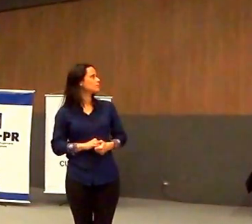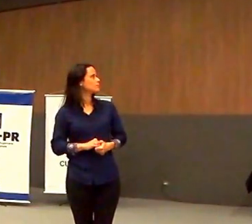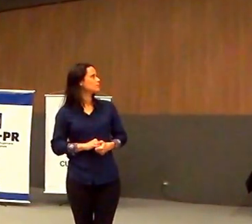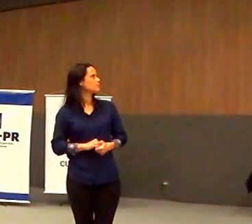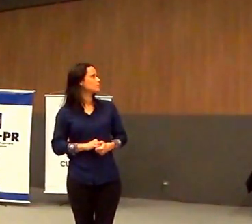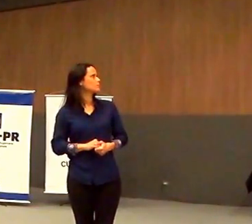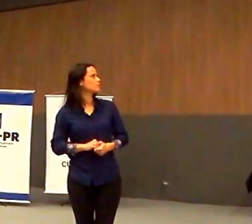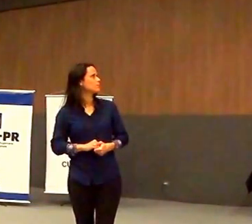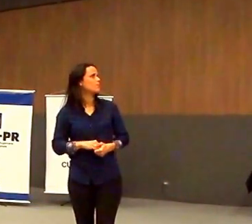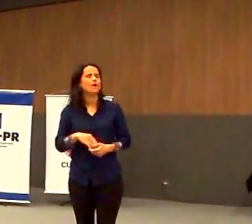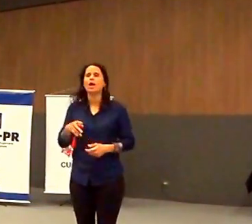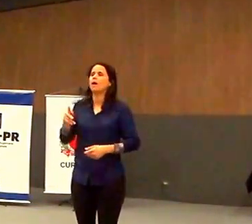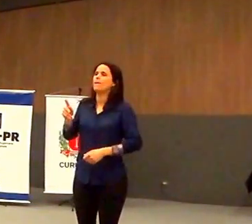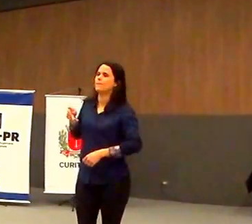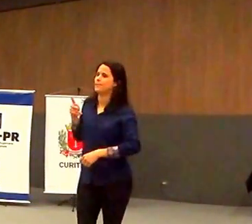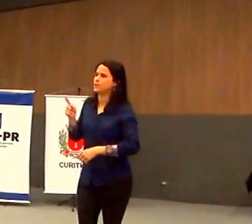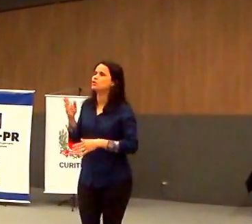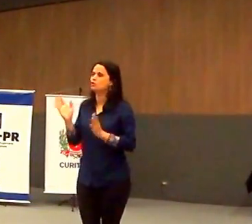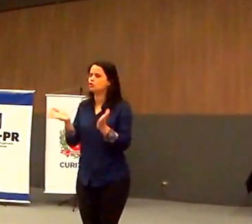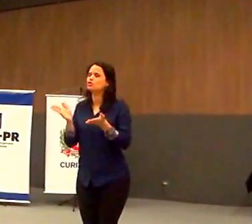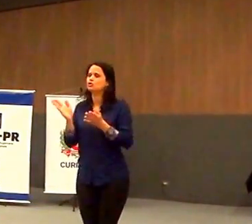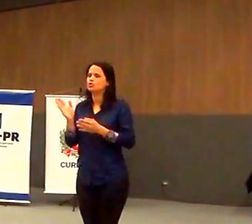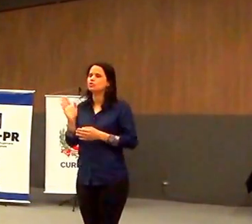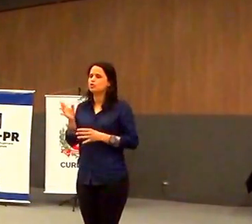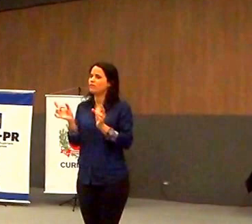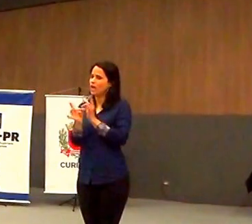A PPI, né, já estou terminando, a PPI e a